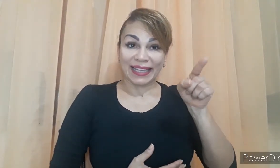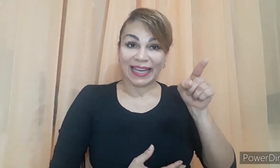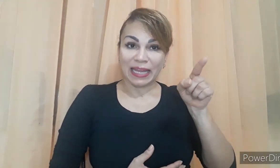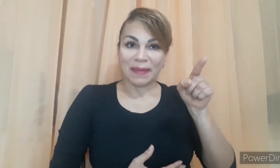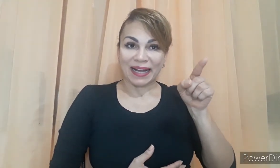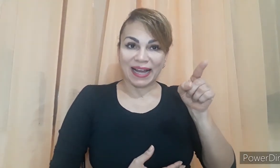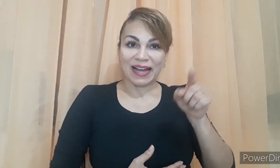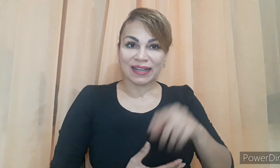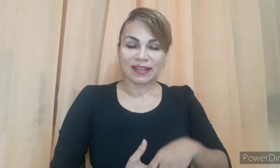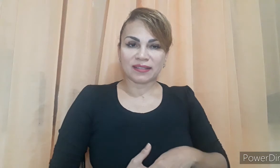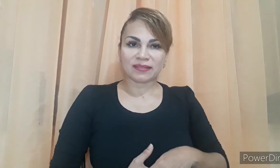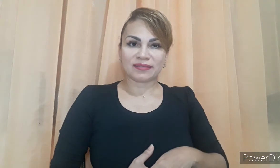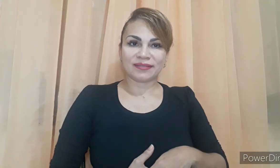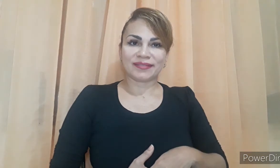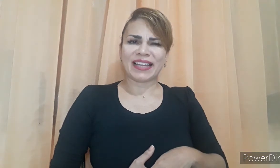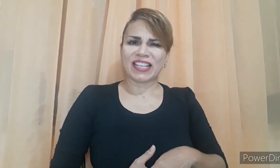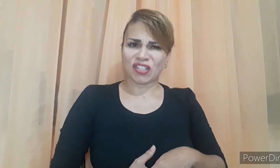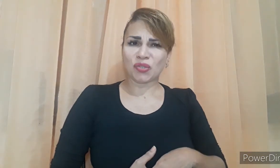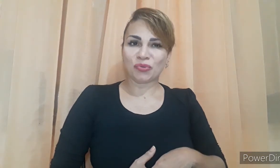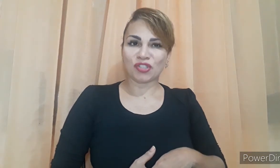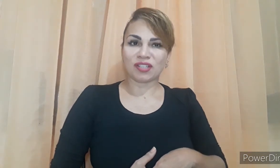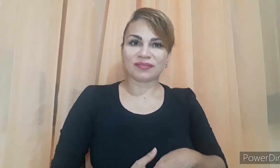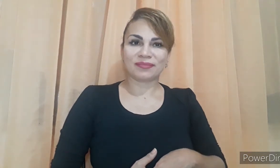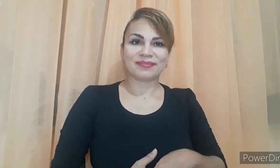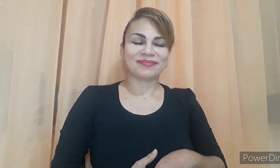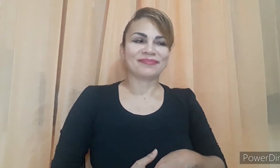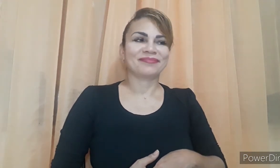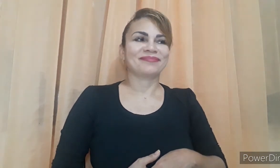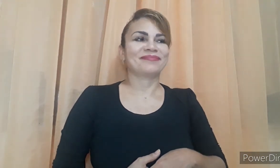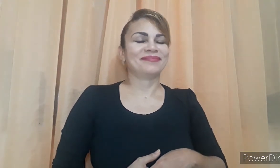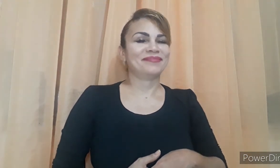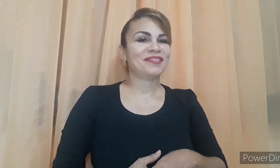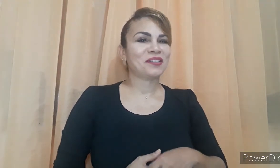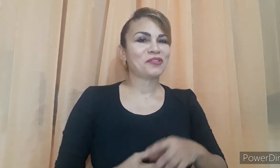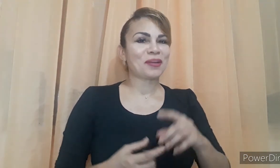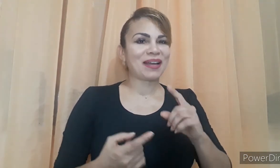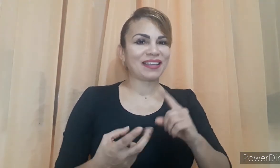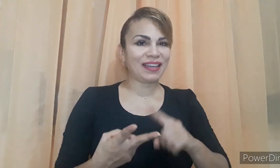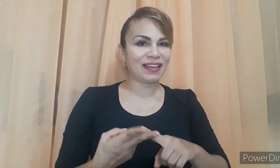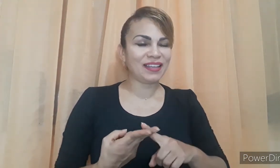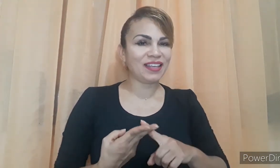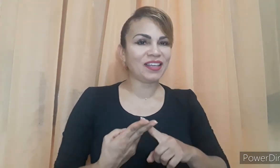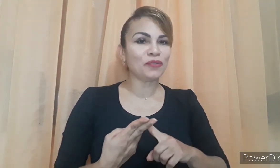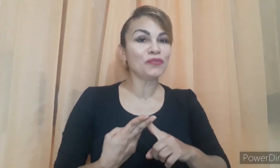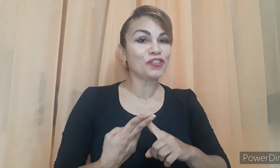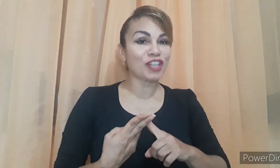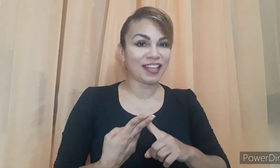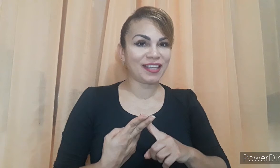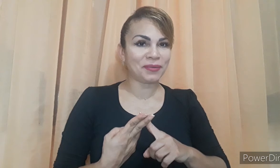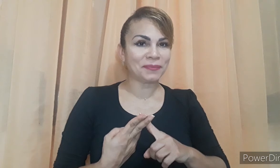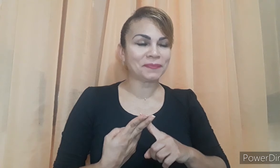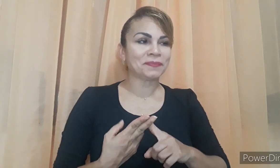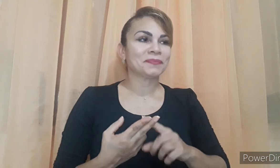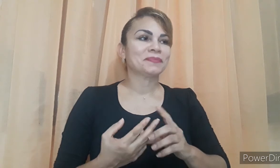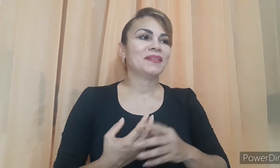Aquela macaca é suja. Então eu já marquei aí o gênero,